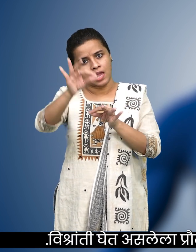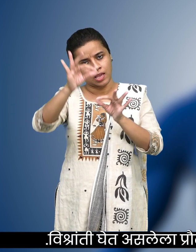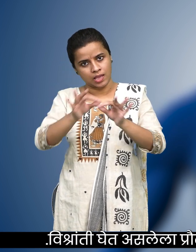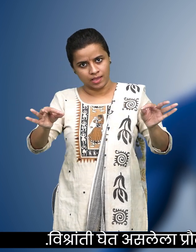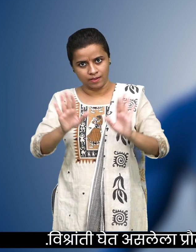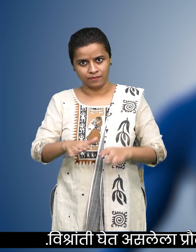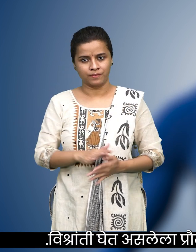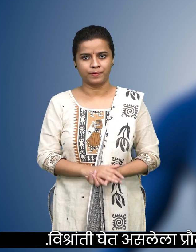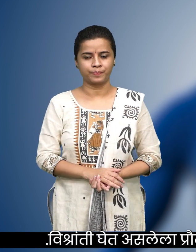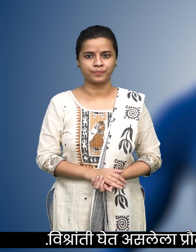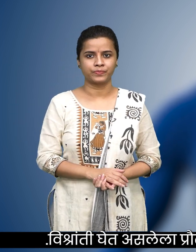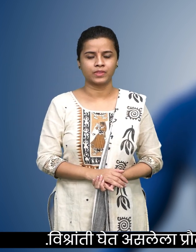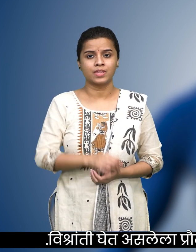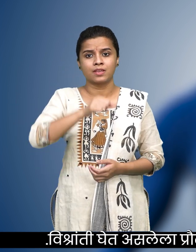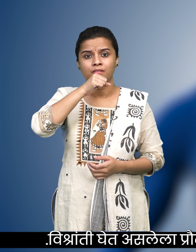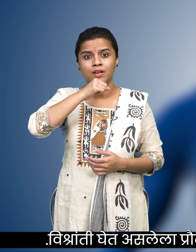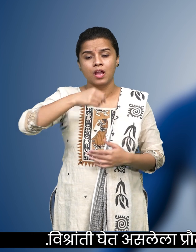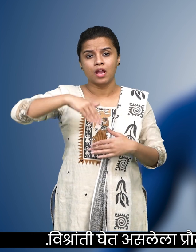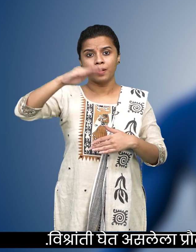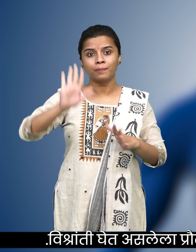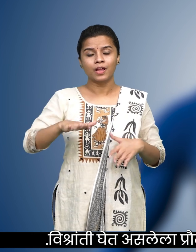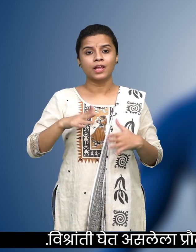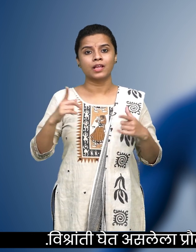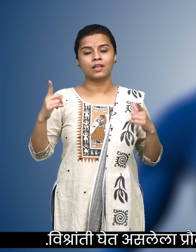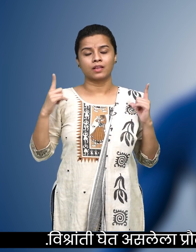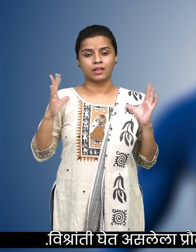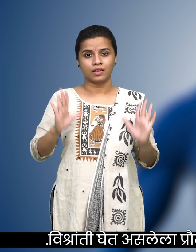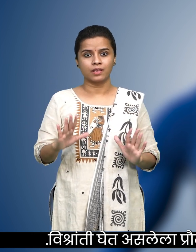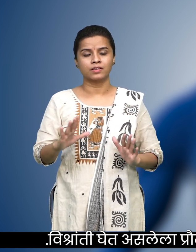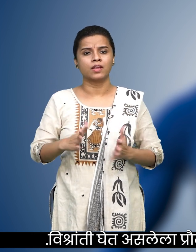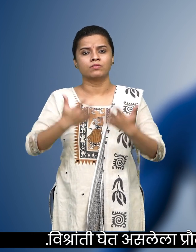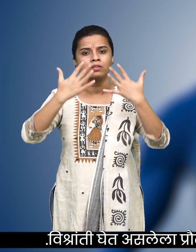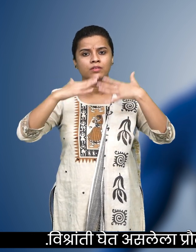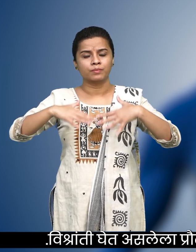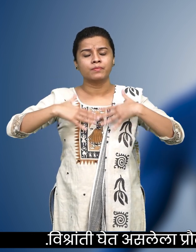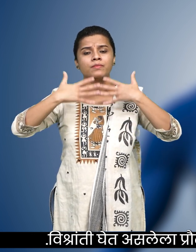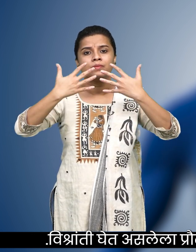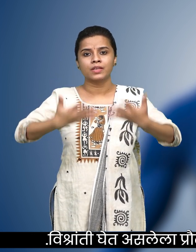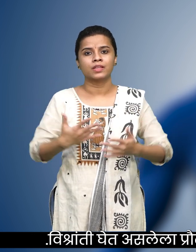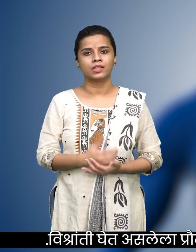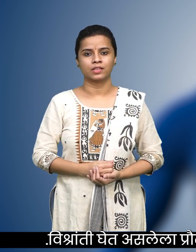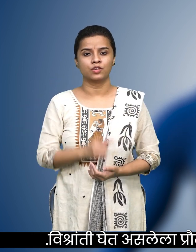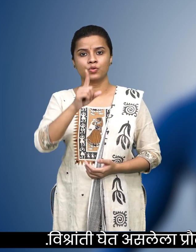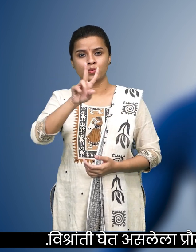विश्रांती घेत असलेल्या प्रौढ व्यक्ती एका मिनिटात 12 ते 15 वेळा श्वास घेत असतात.